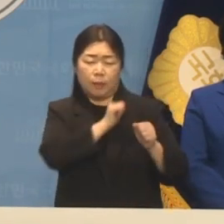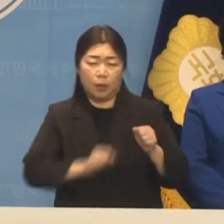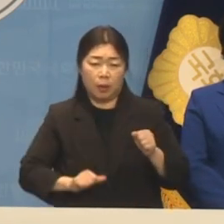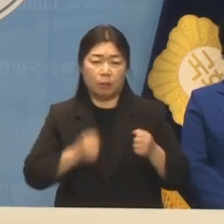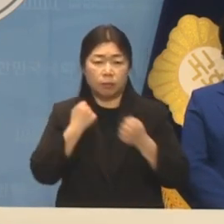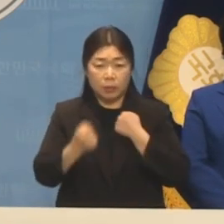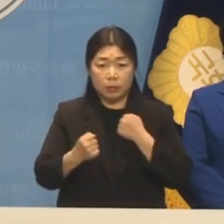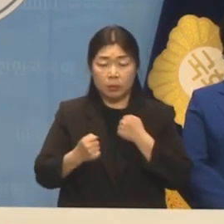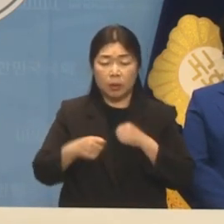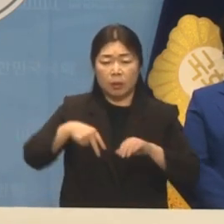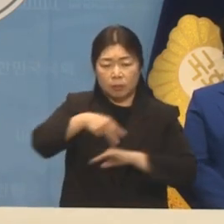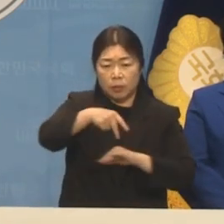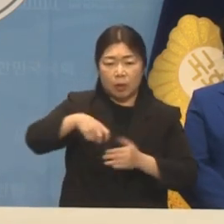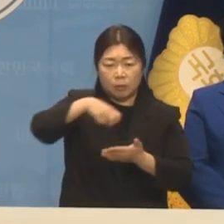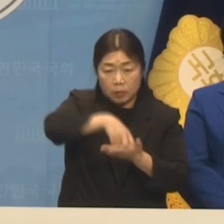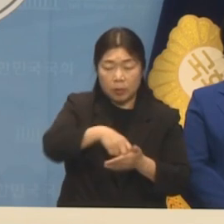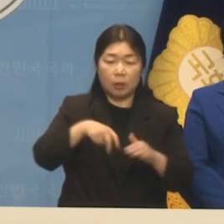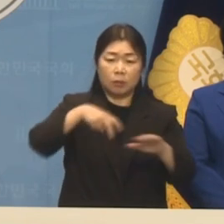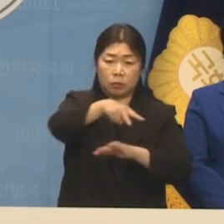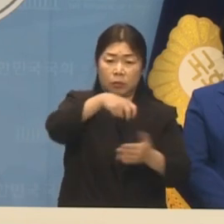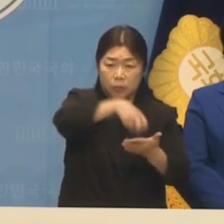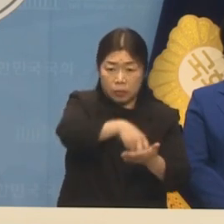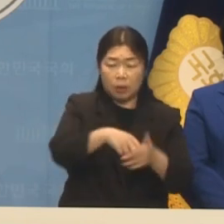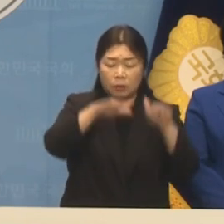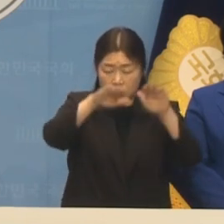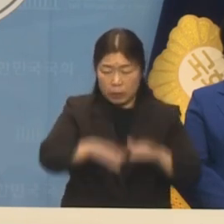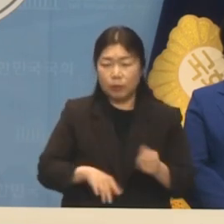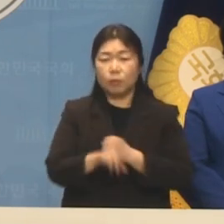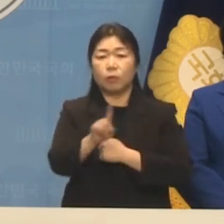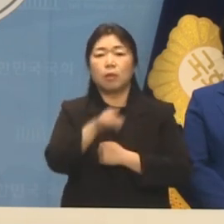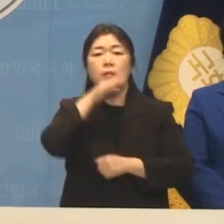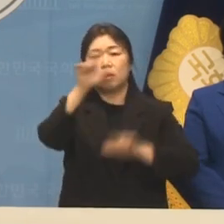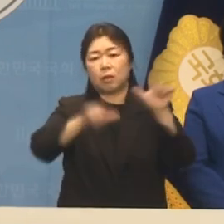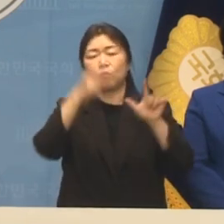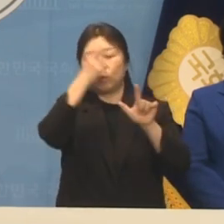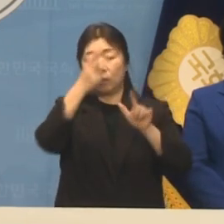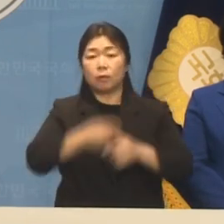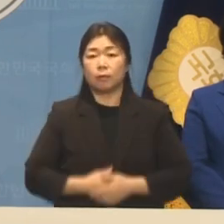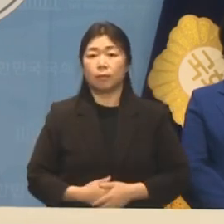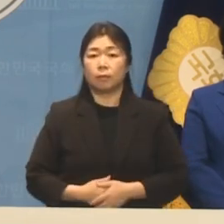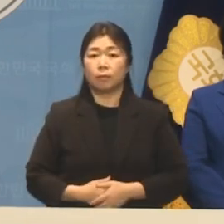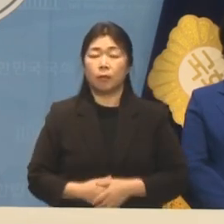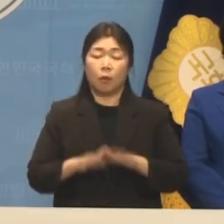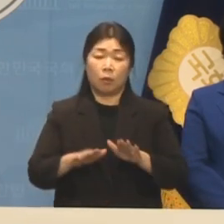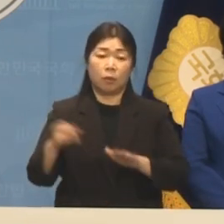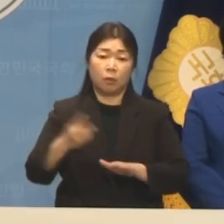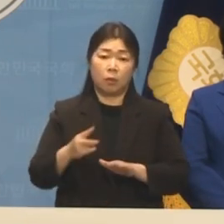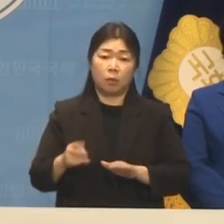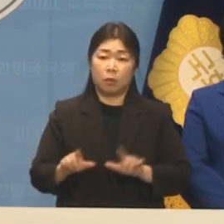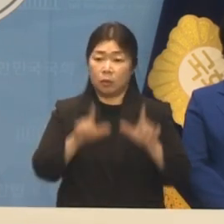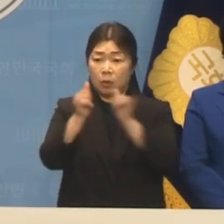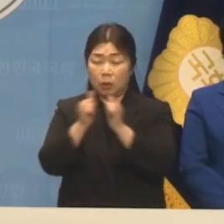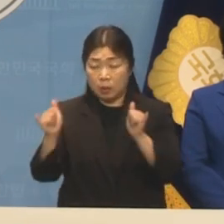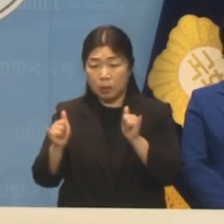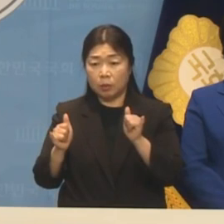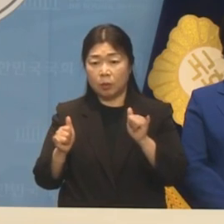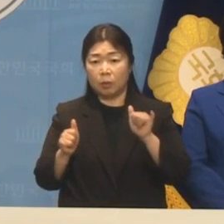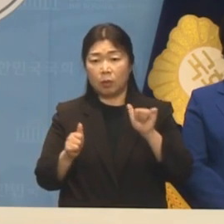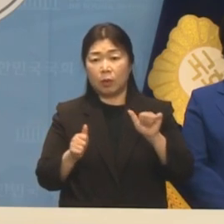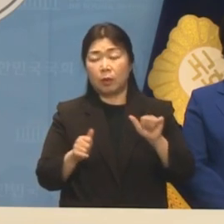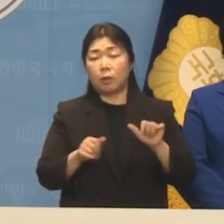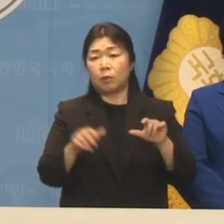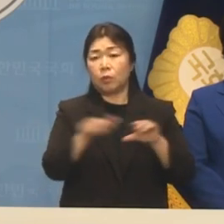이유는 진상규명이다. 오늘도 유가족과 시민, 4대 종교가 이태원역에서